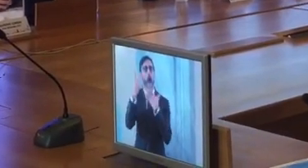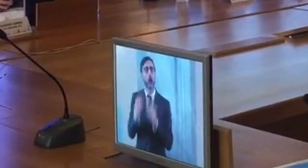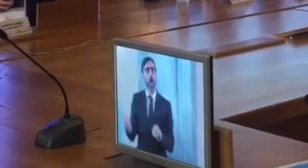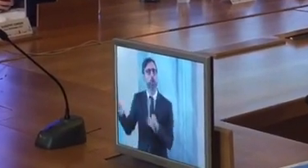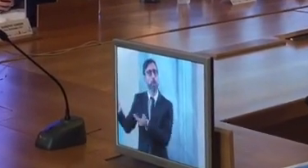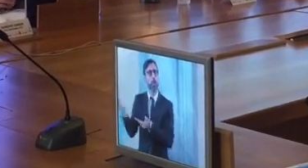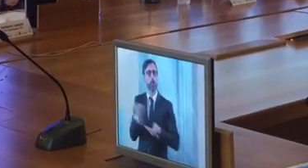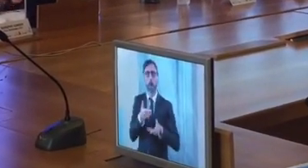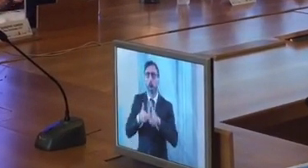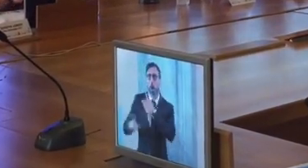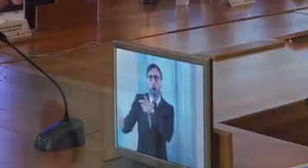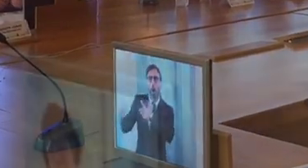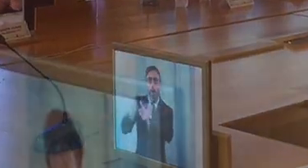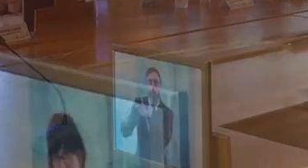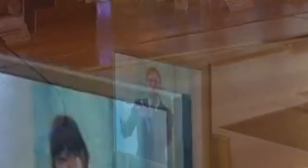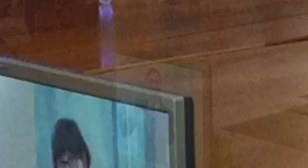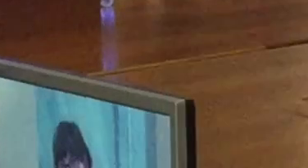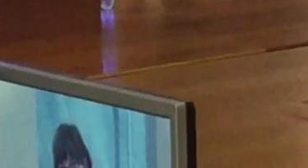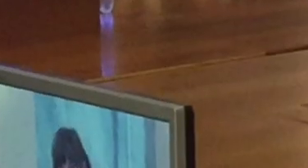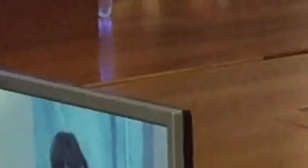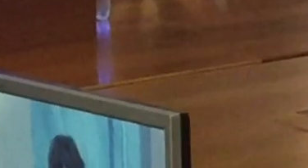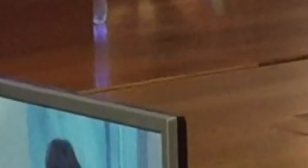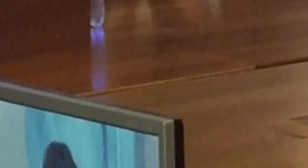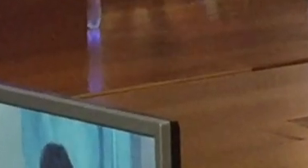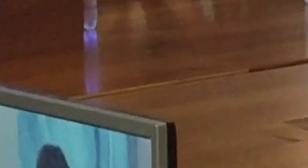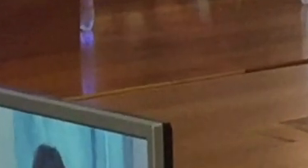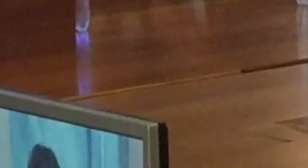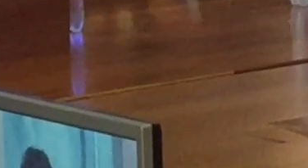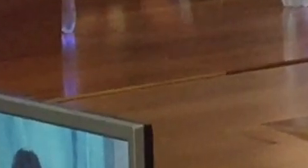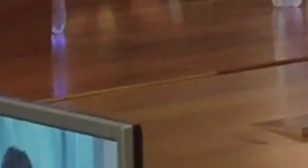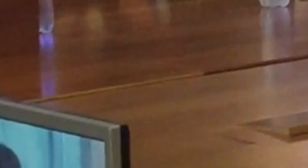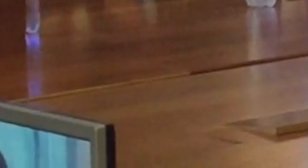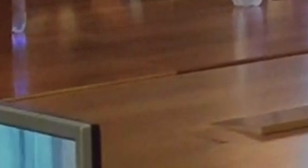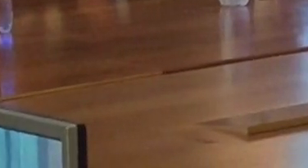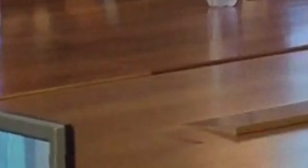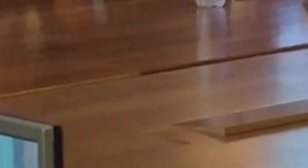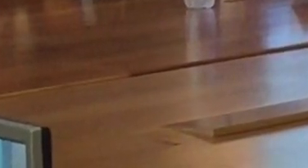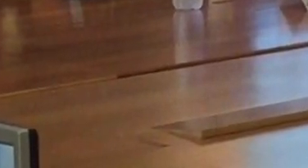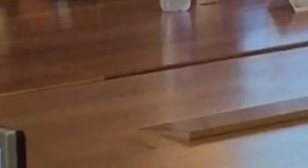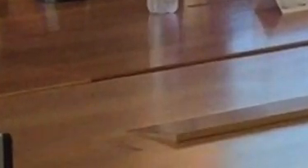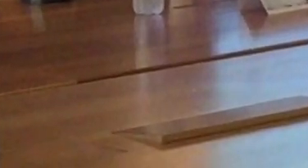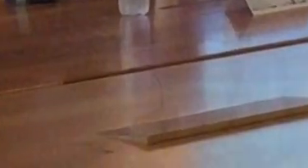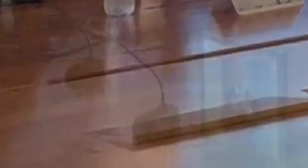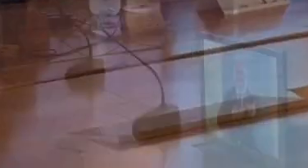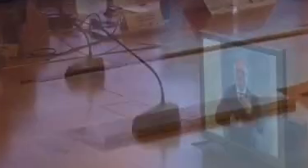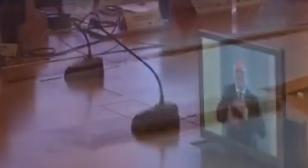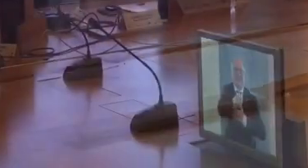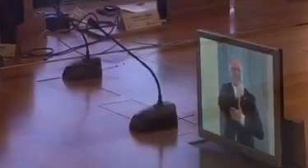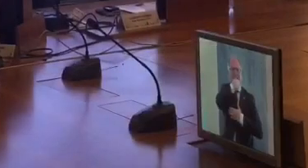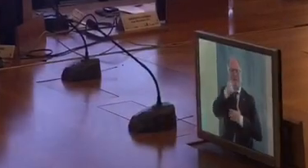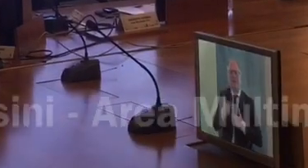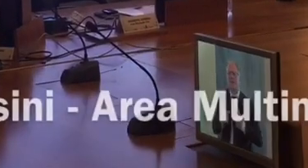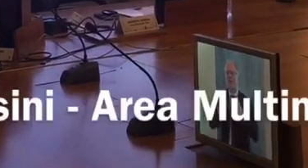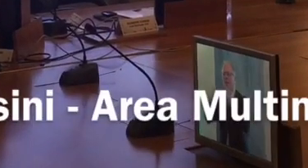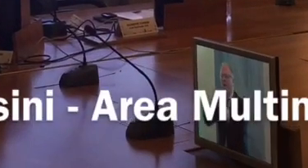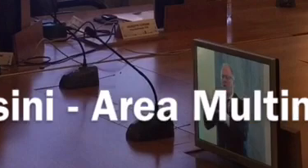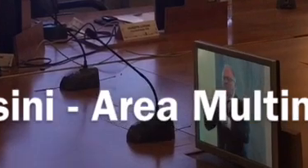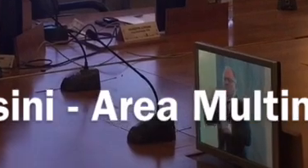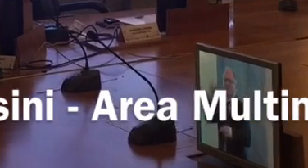collaborare, di partecipare, di sostenere in collaborazione con